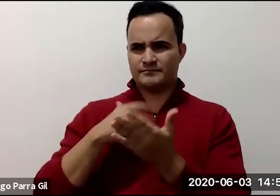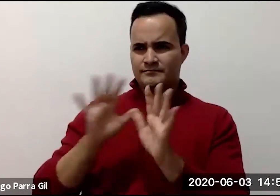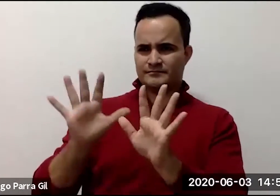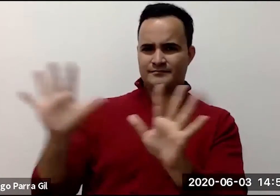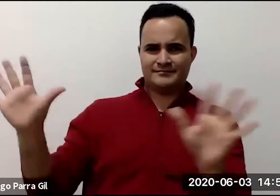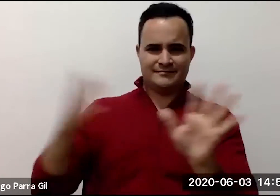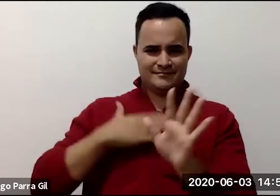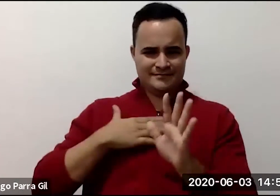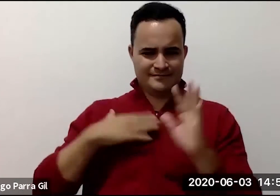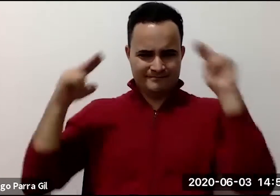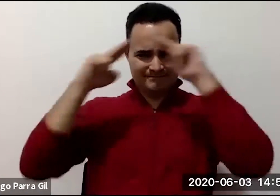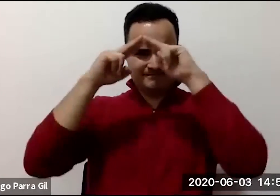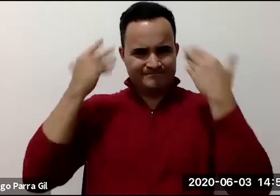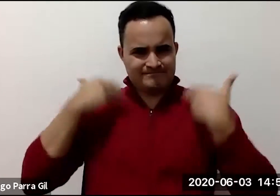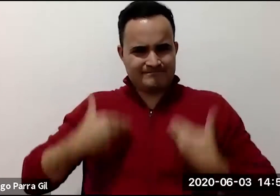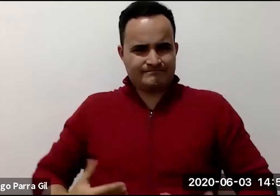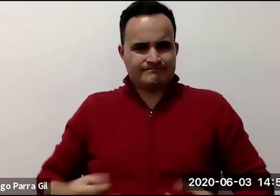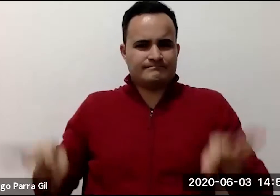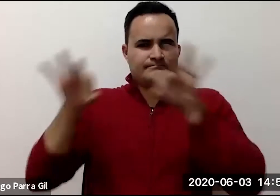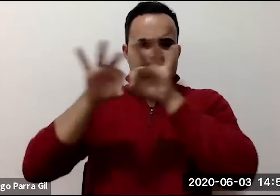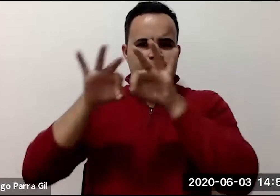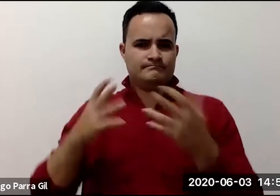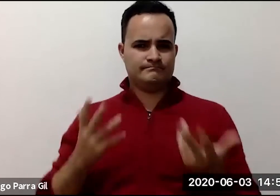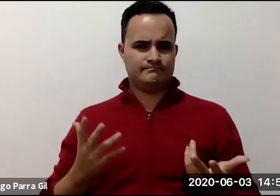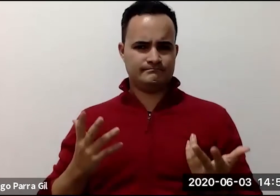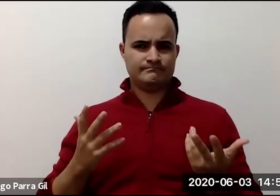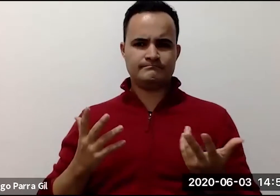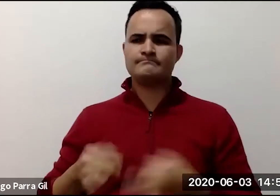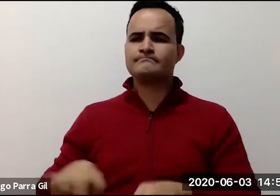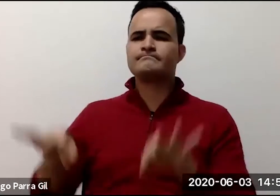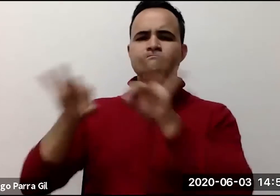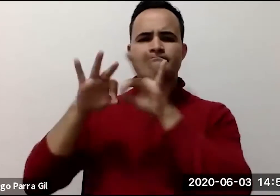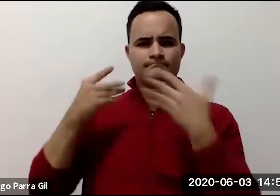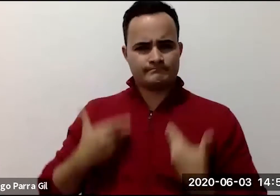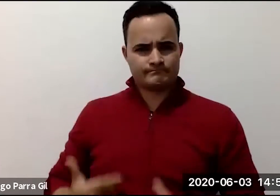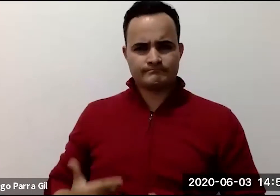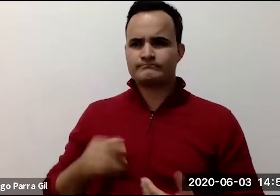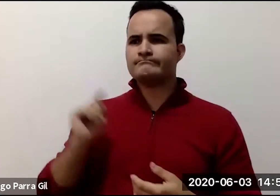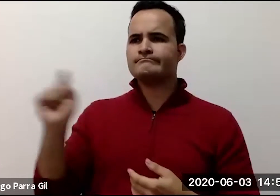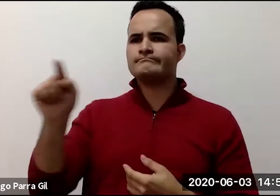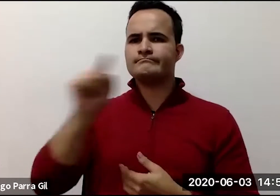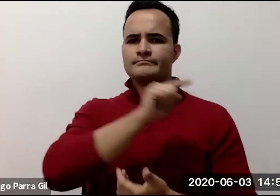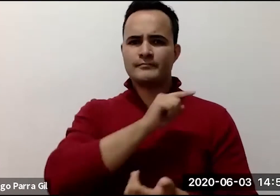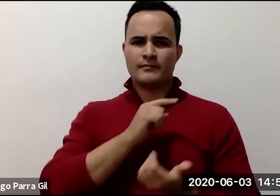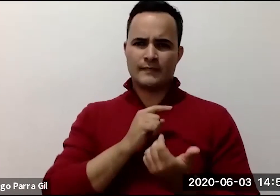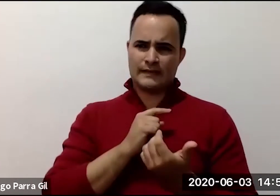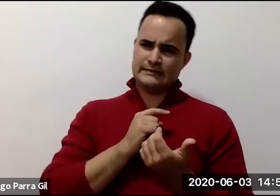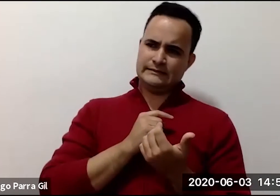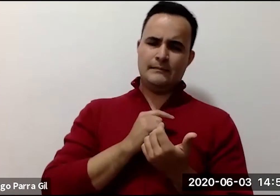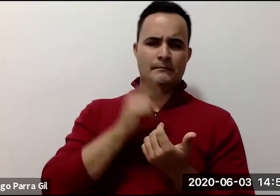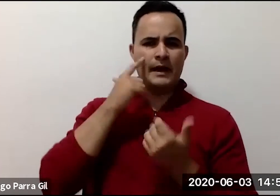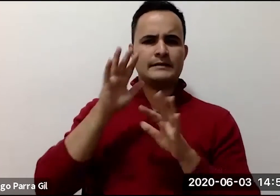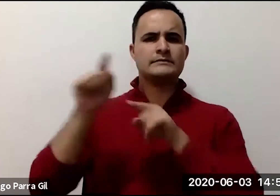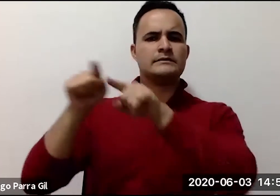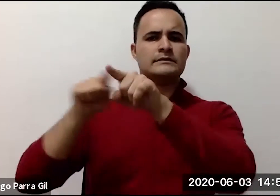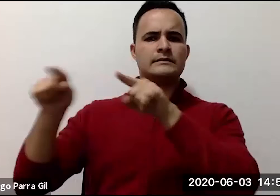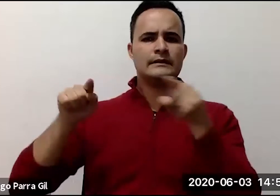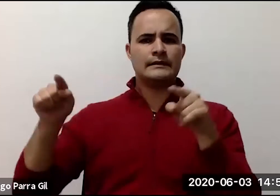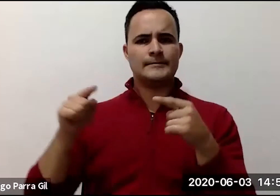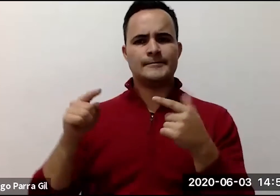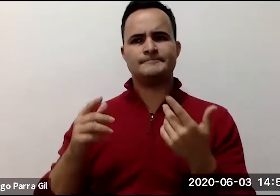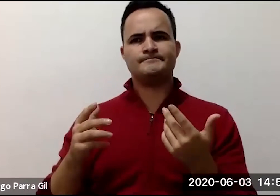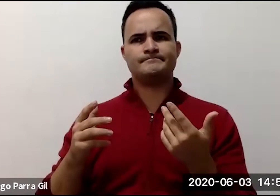Y la veo como un espacio transgresor para desestabilizar precisamente